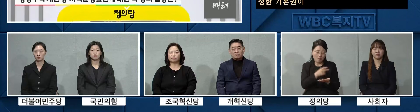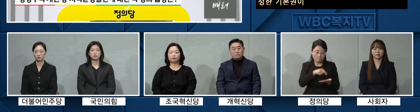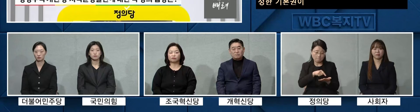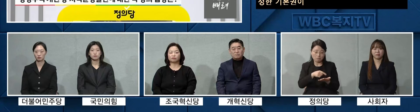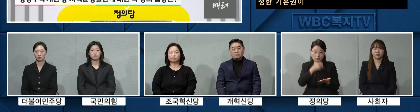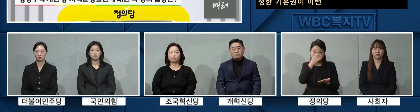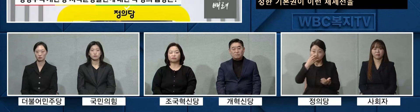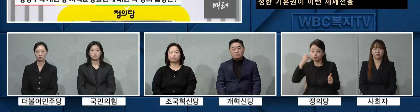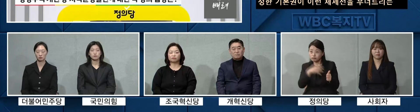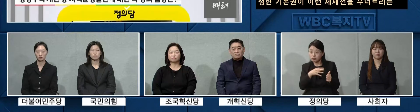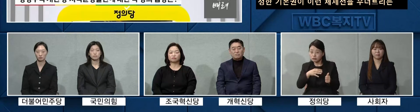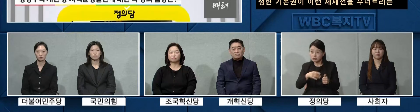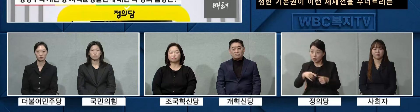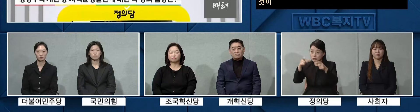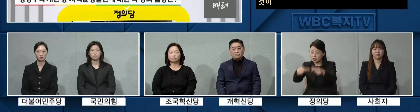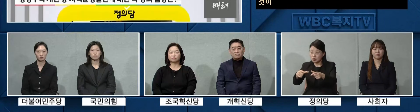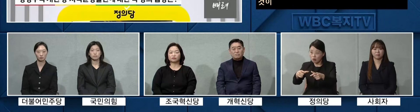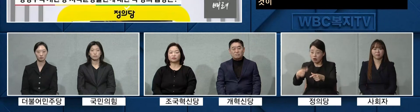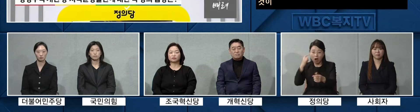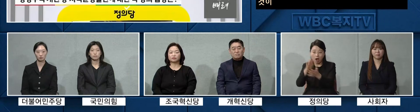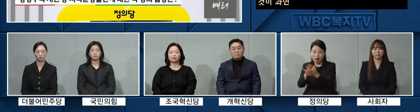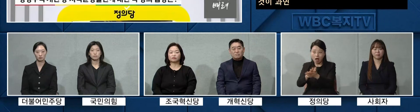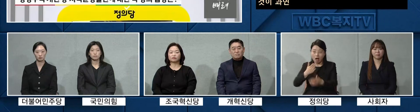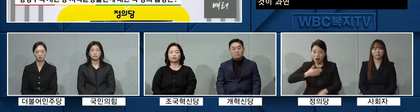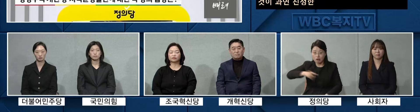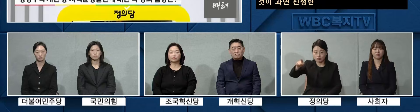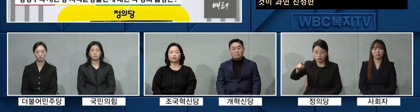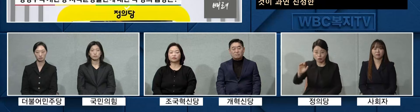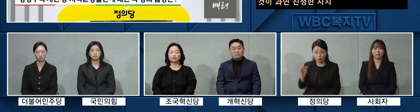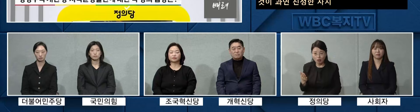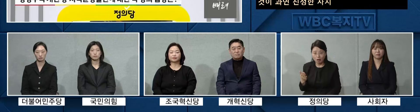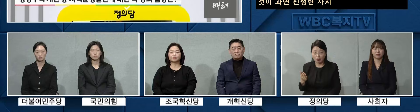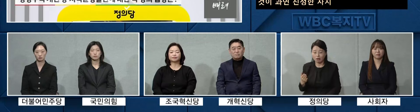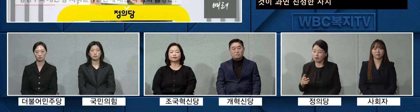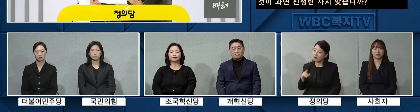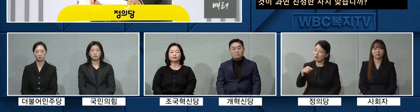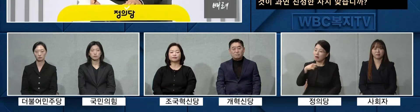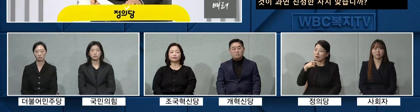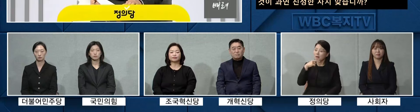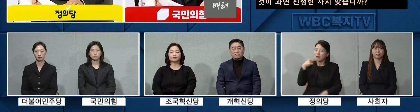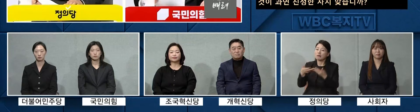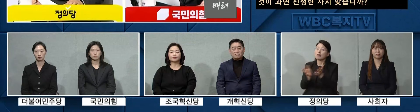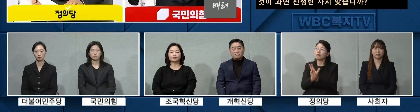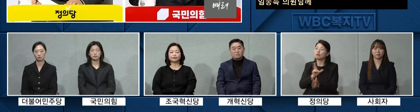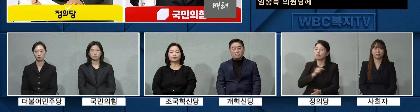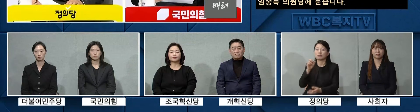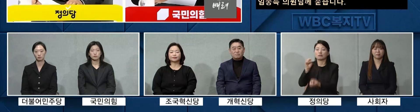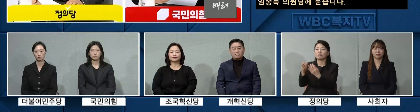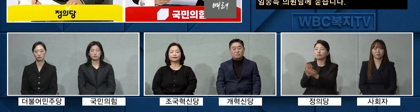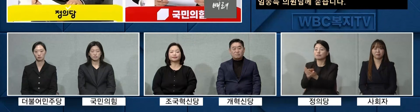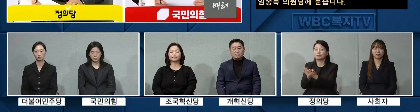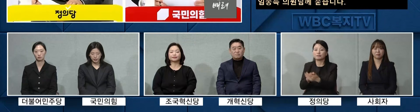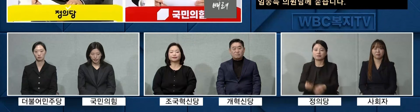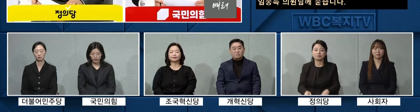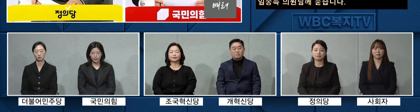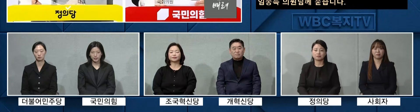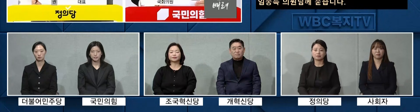과연 진정한 자치 맞습니까? 임종덕 의원님께 묻습니다. 예.